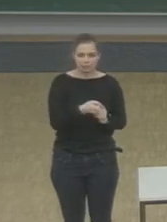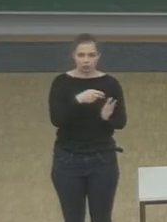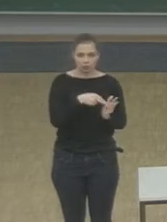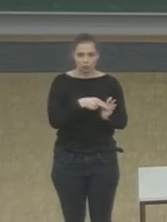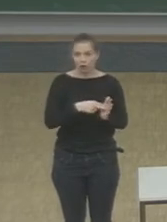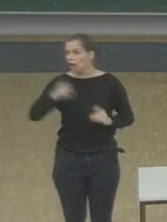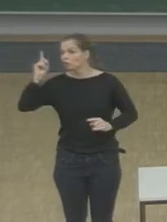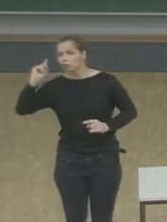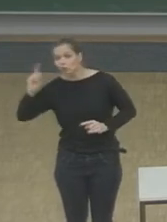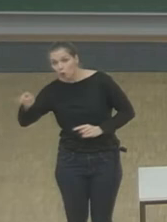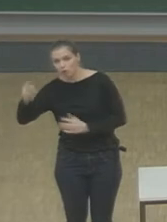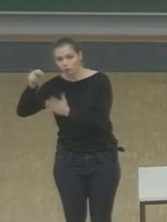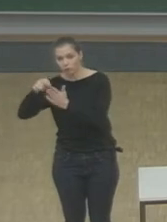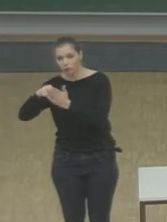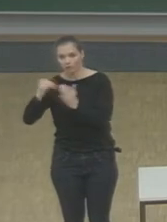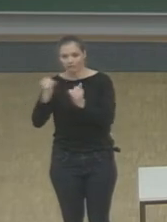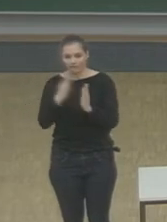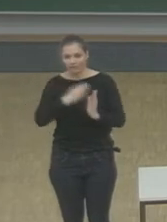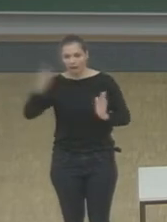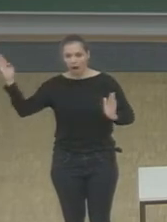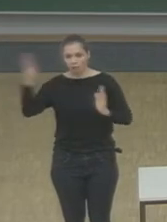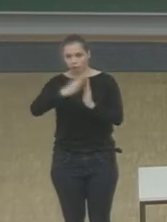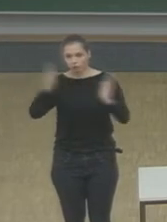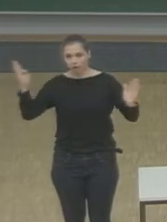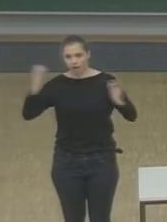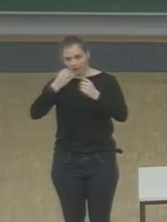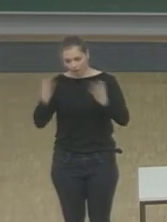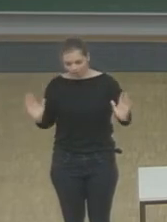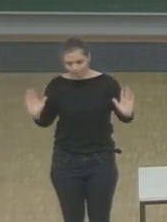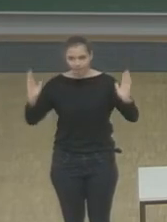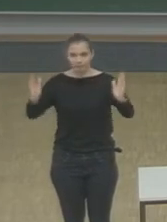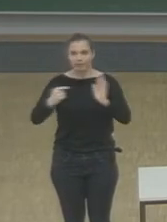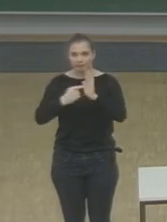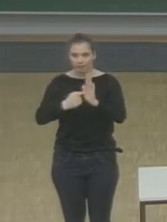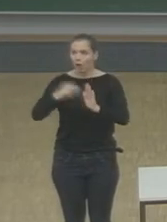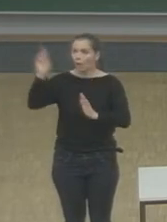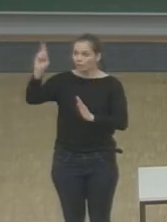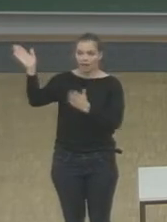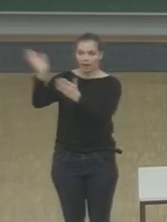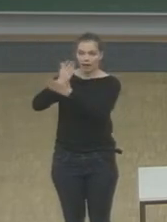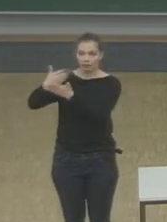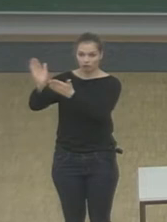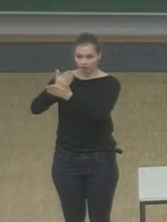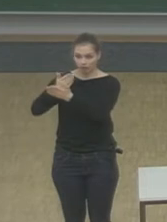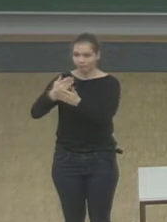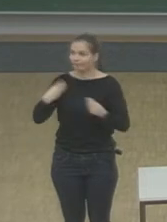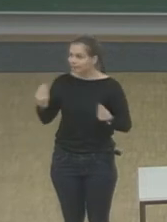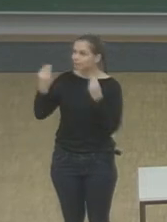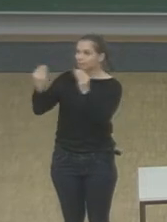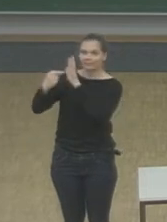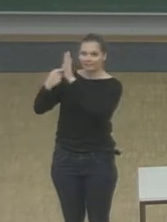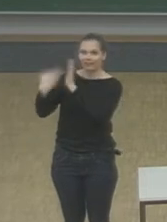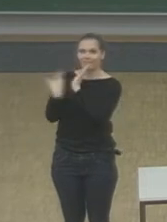Soll-Zustand argumentativ zugänglich machen und unter den Entscheidungsträgern so weit konsensfähig machen